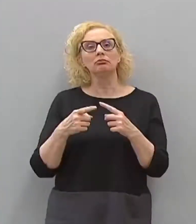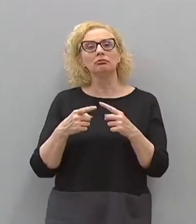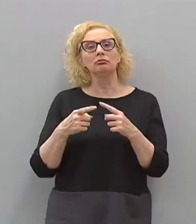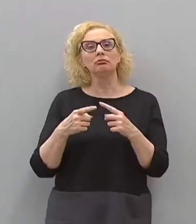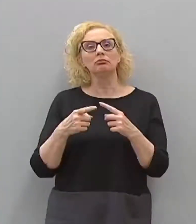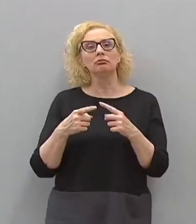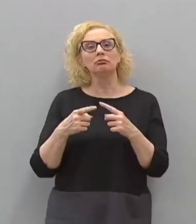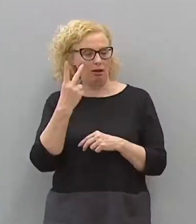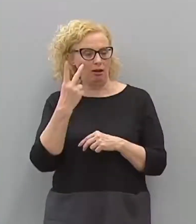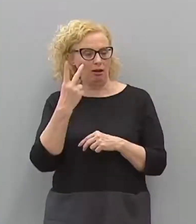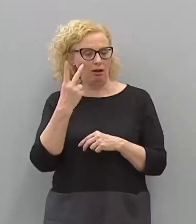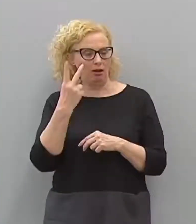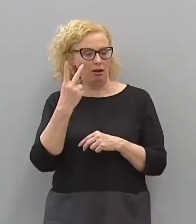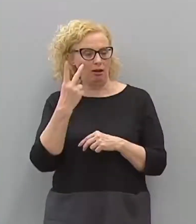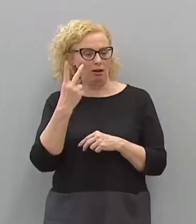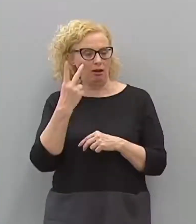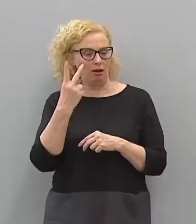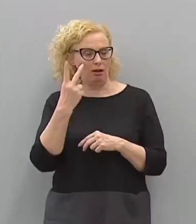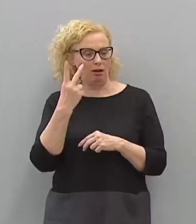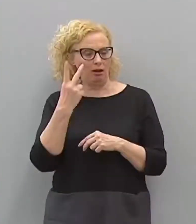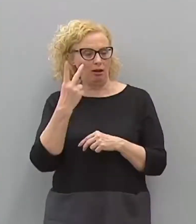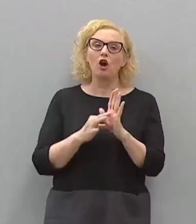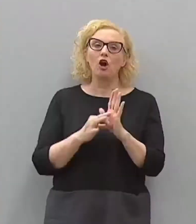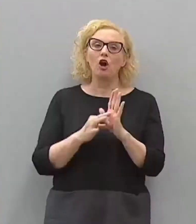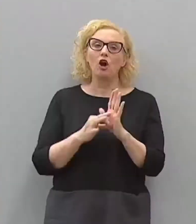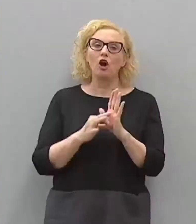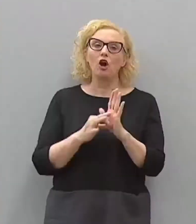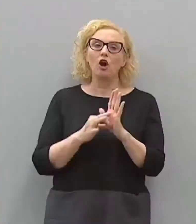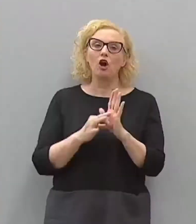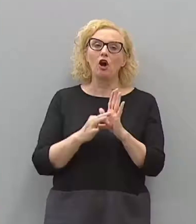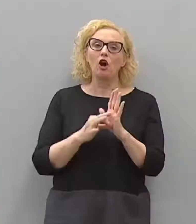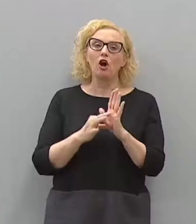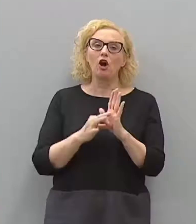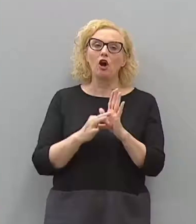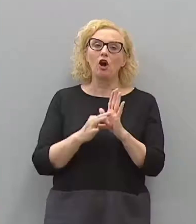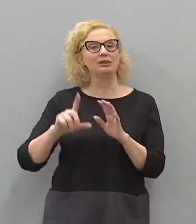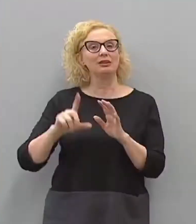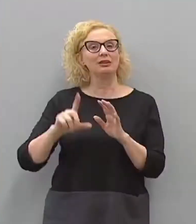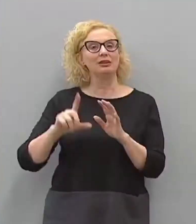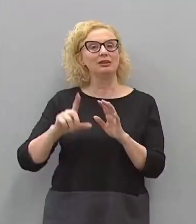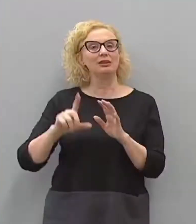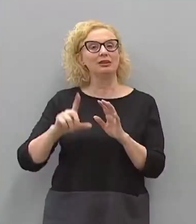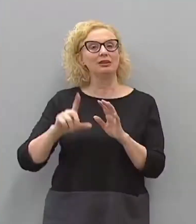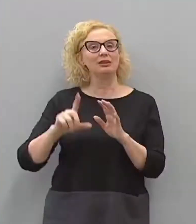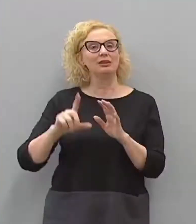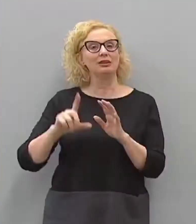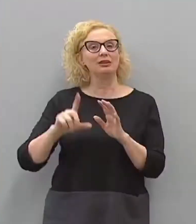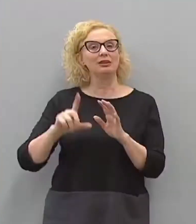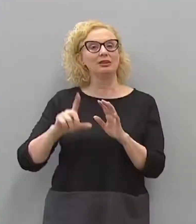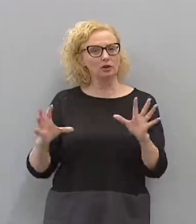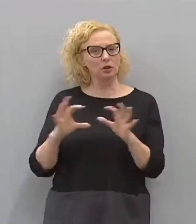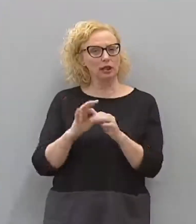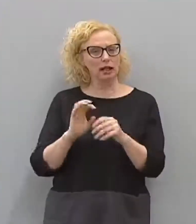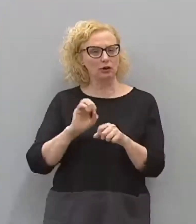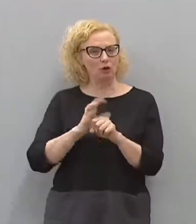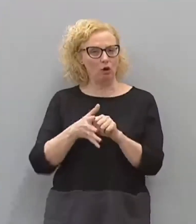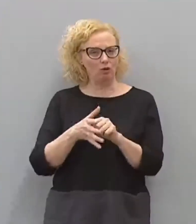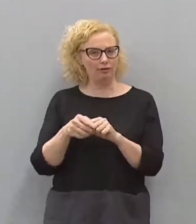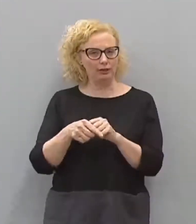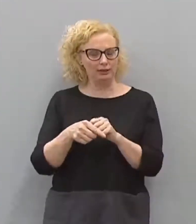che sono state fatte a livello nazionale per i covi che anche lì le leggi sugli appalti sono si è cercato